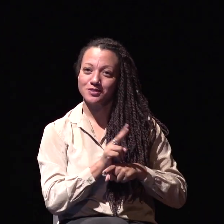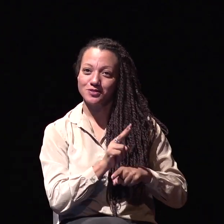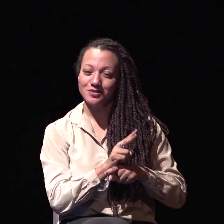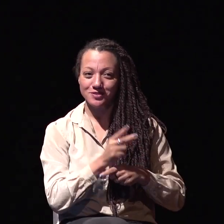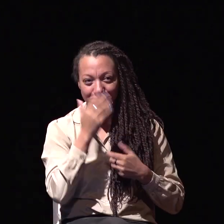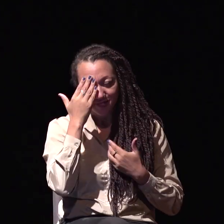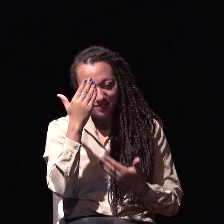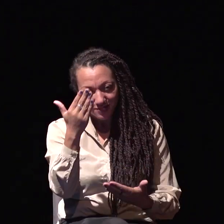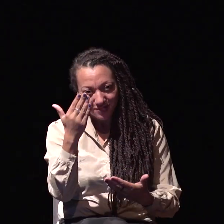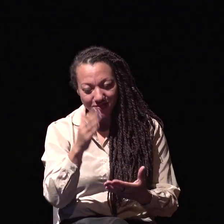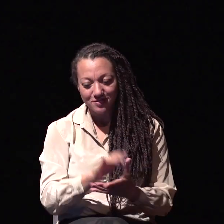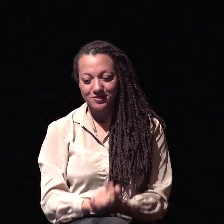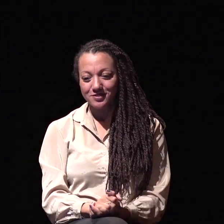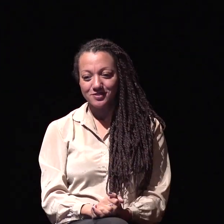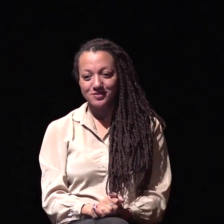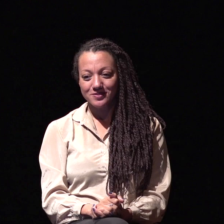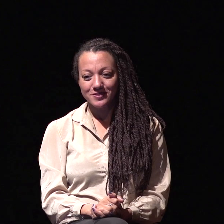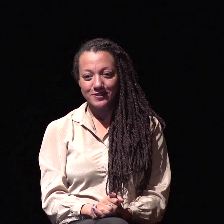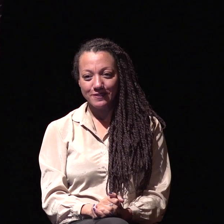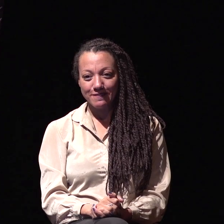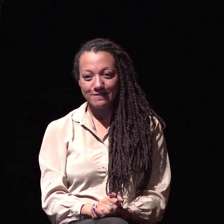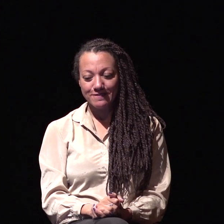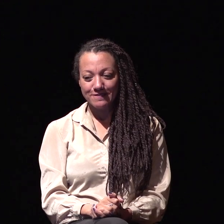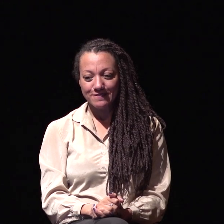isso. Obrigado.